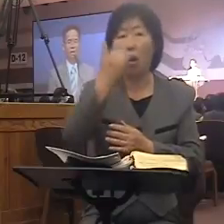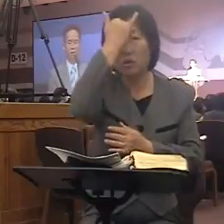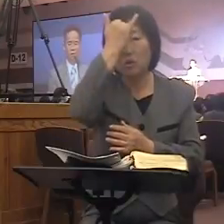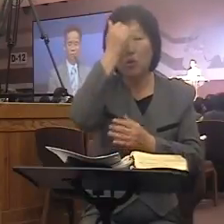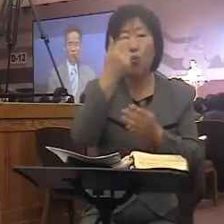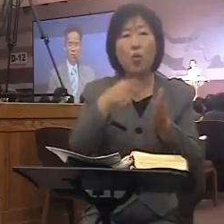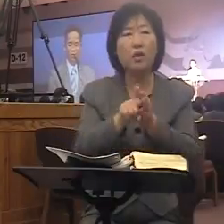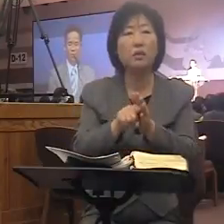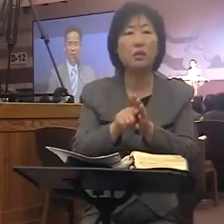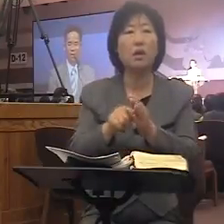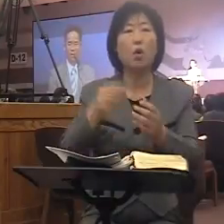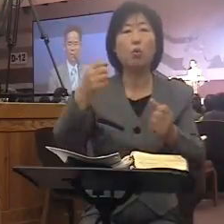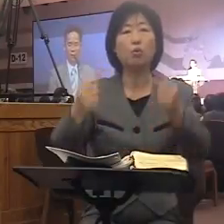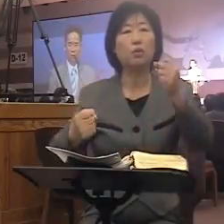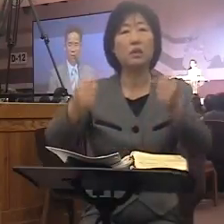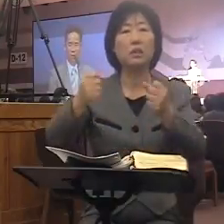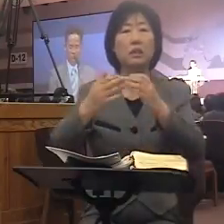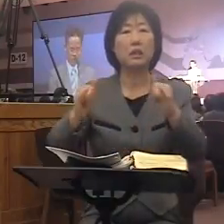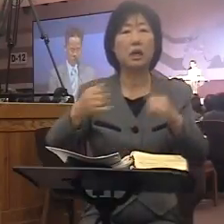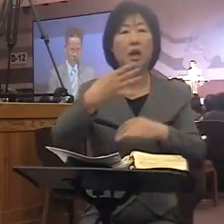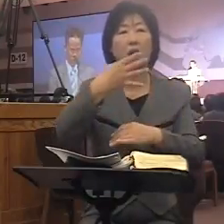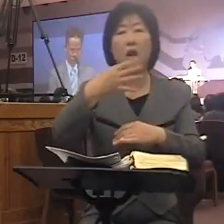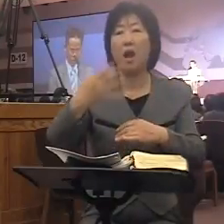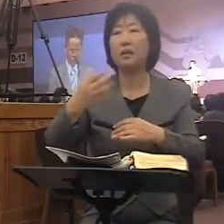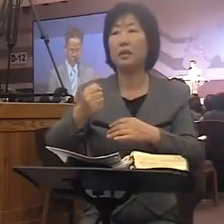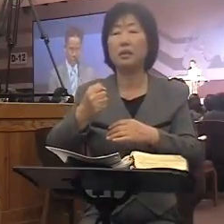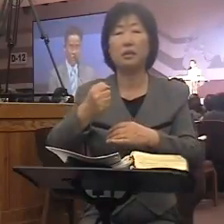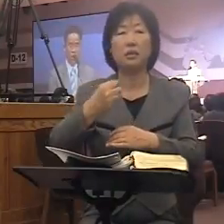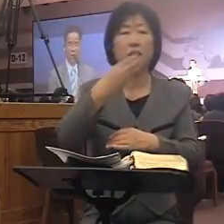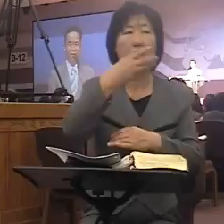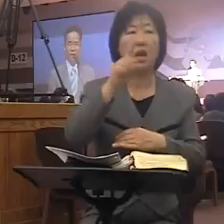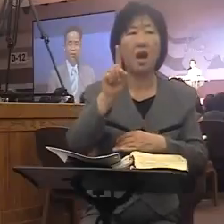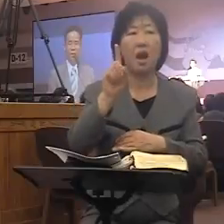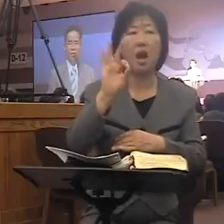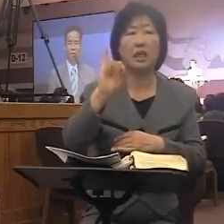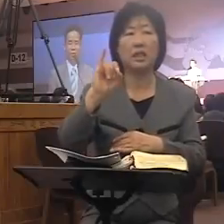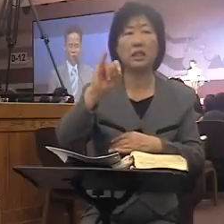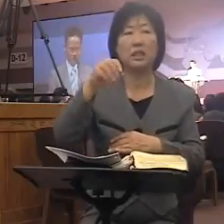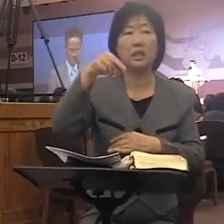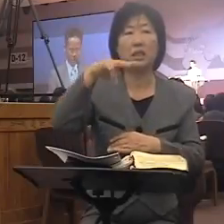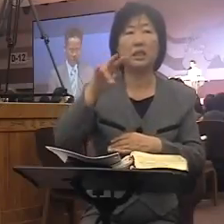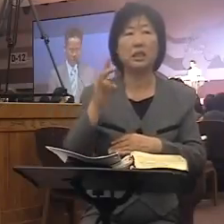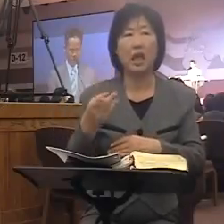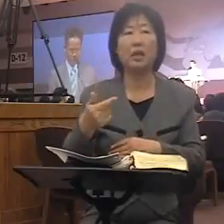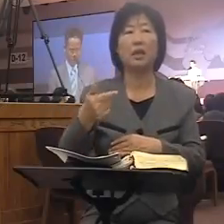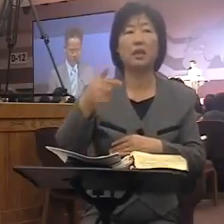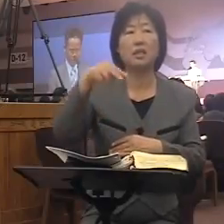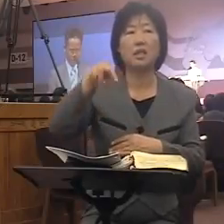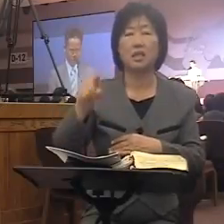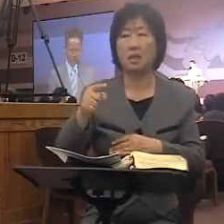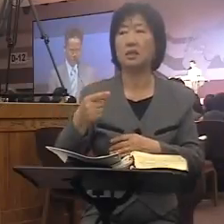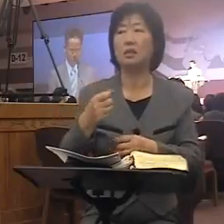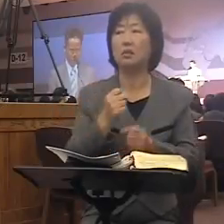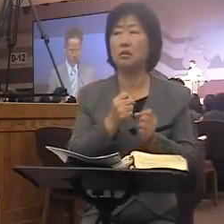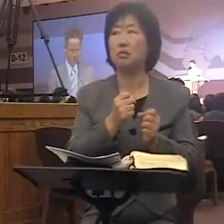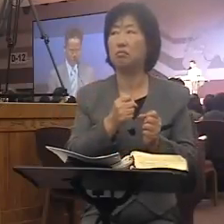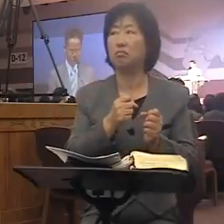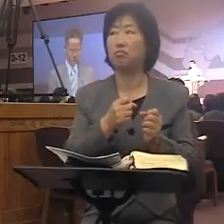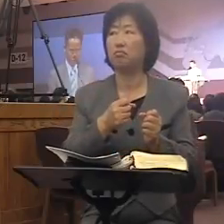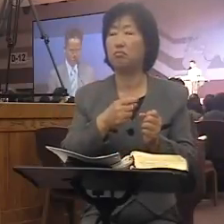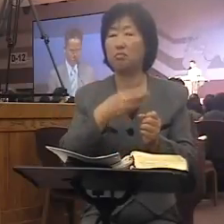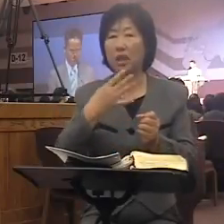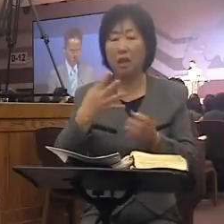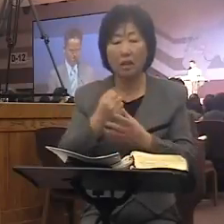B클래스 라이센스가 없어도 보통 면허증 가지고 운전하실 수 있도록 작은 차들을 구입을 했습니다. 여러분 많이